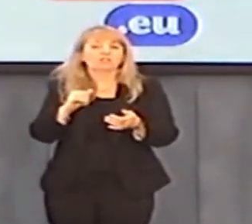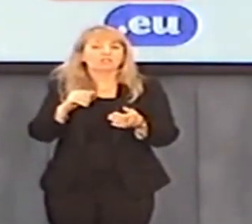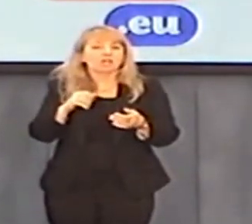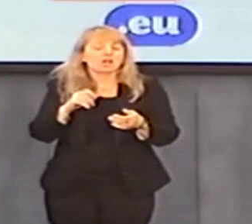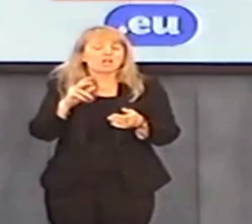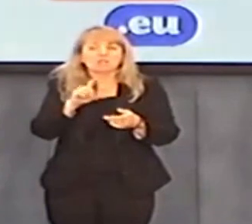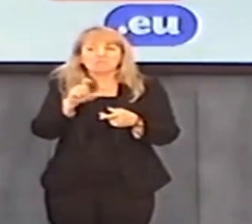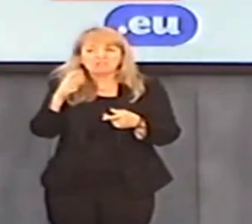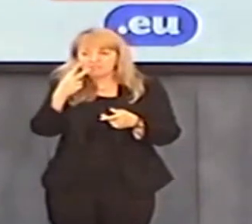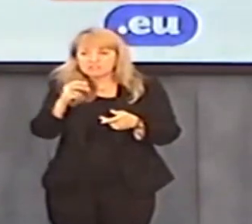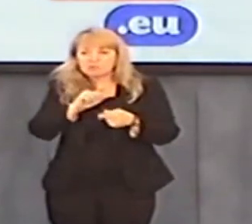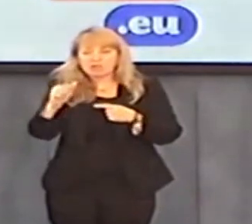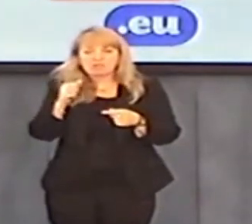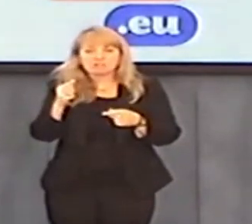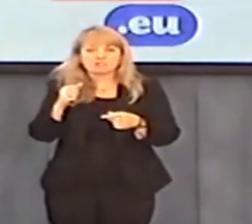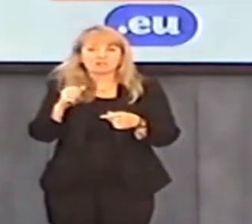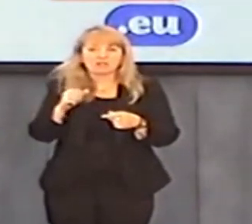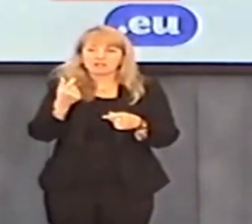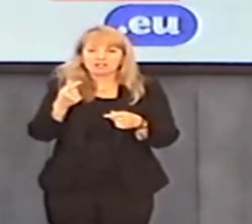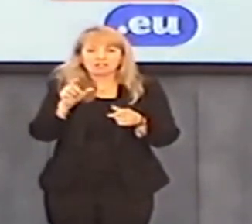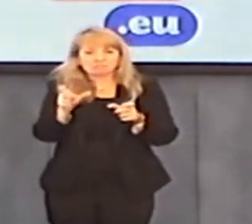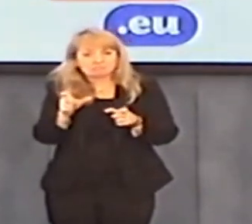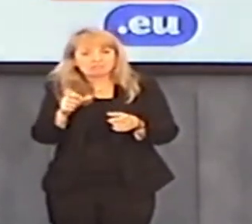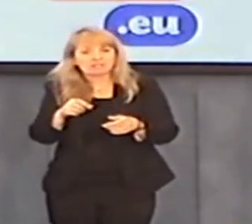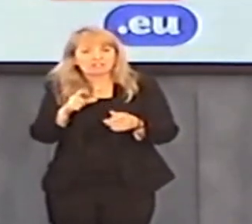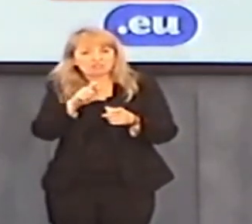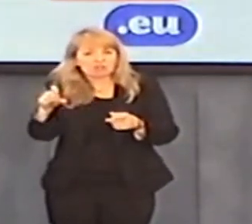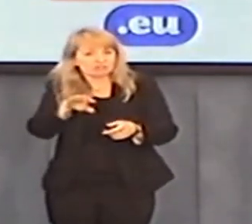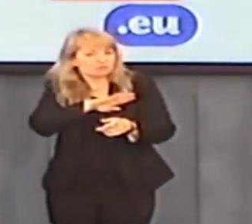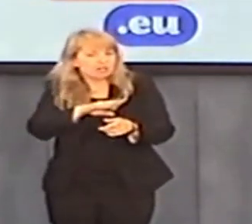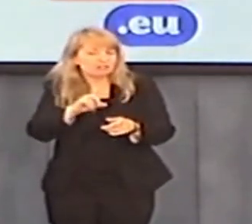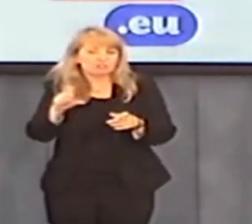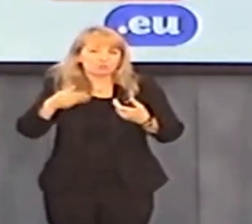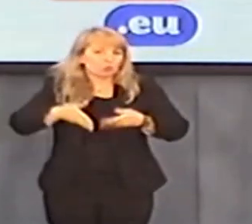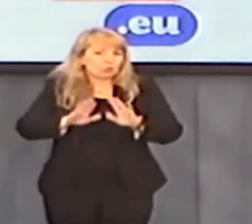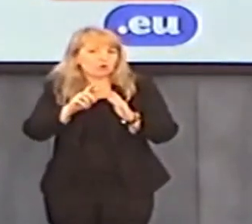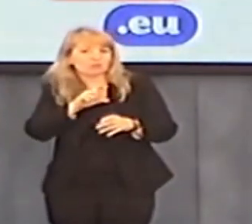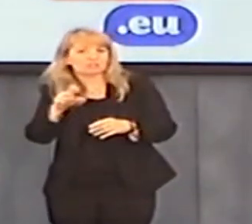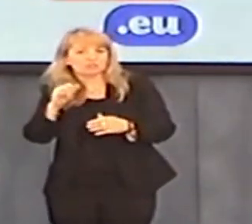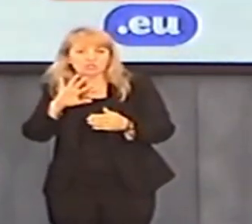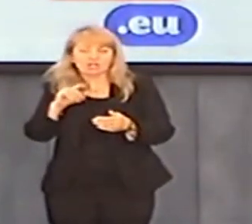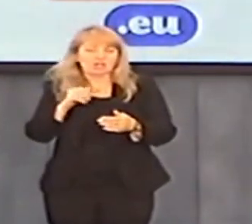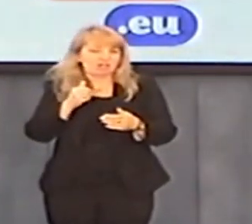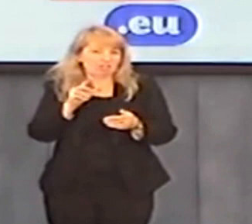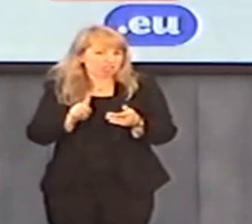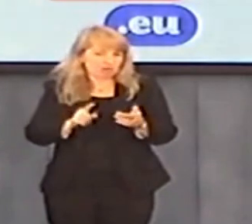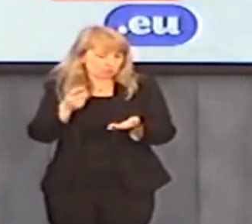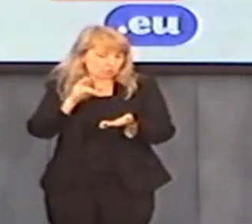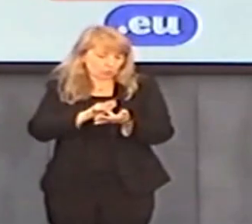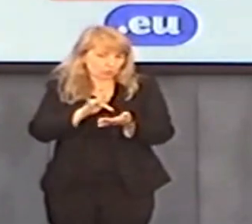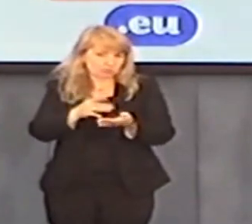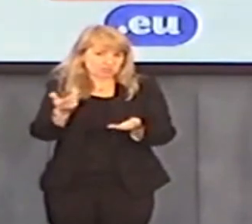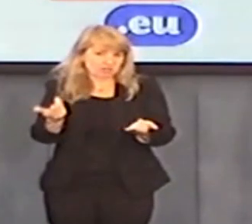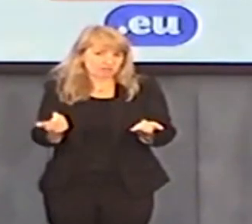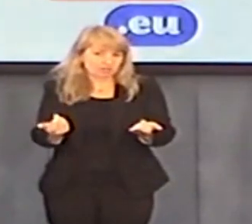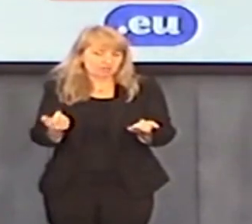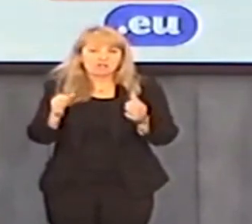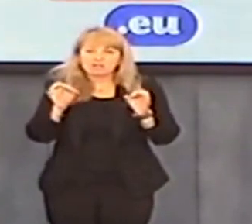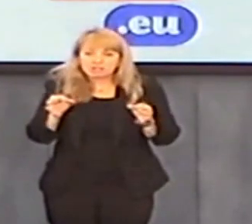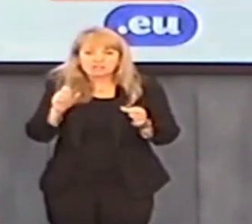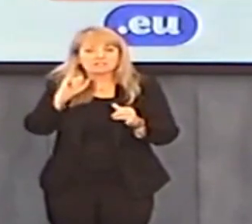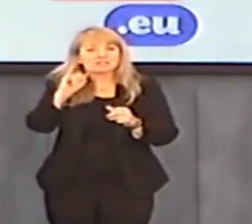śmierci, urodzin bądź ważnego wydarzenia niż ustaw. Mamy IPN, który kosztuje